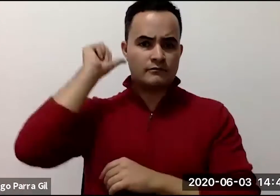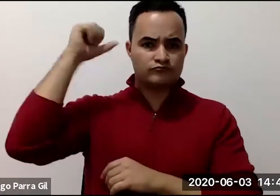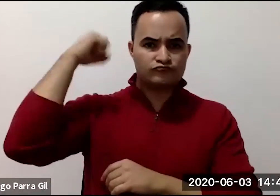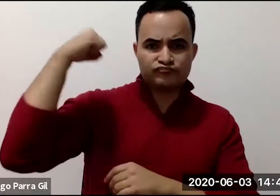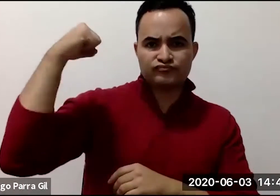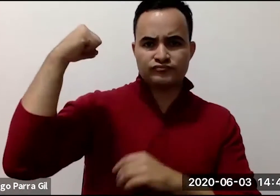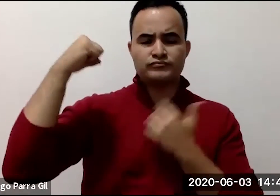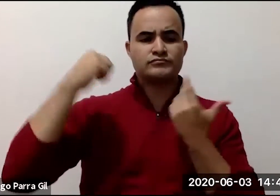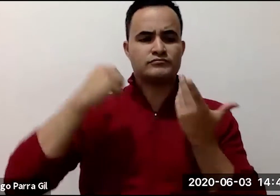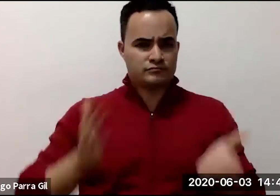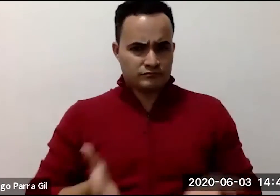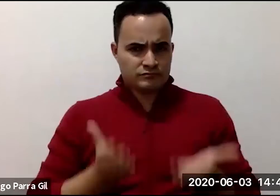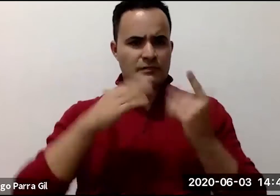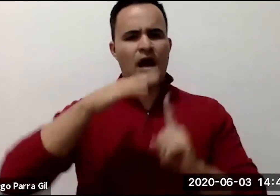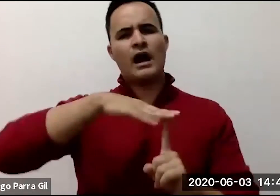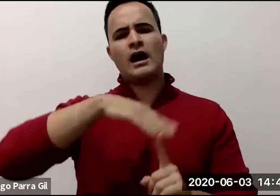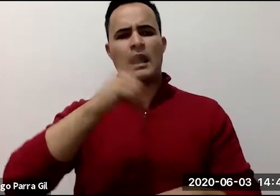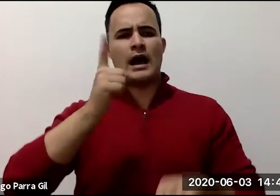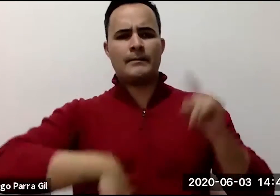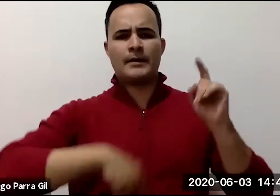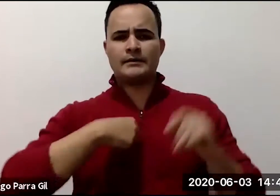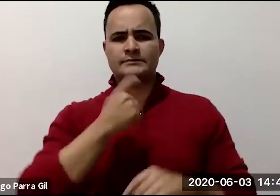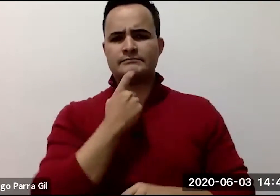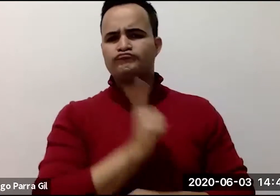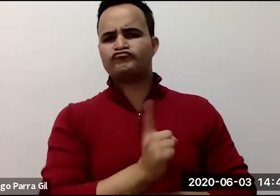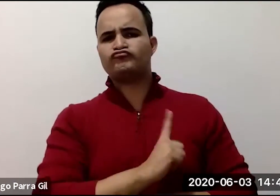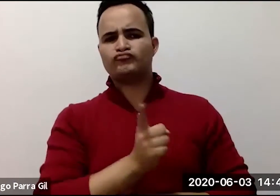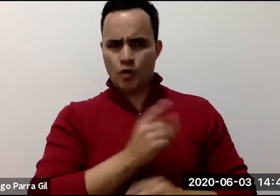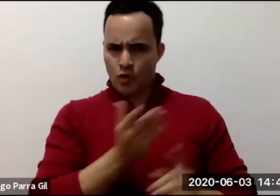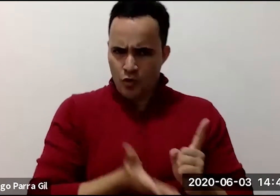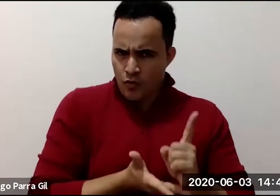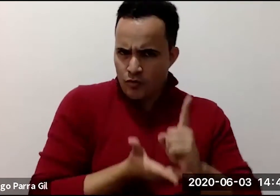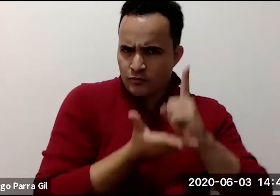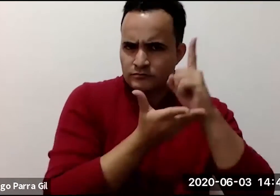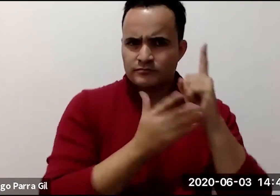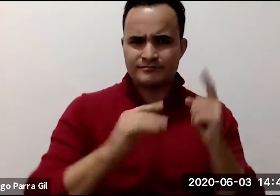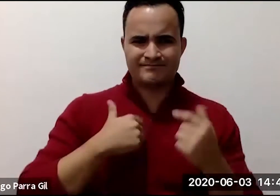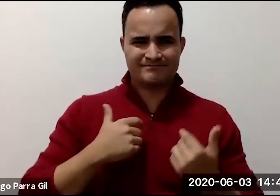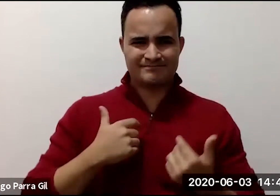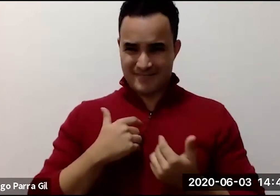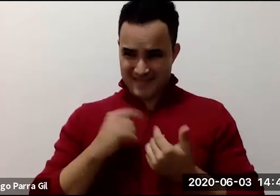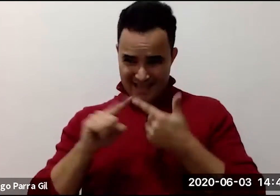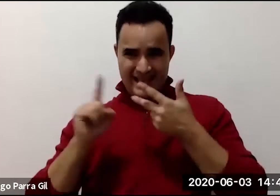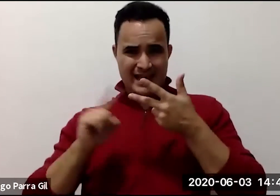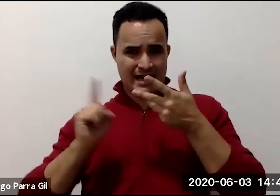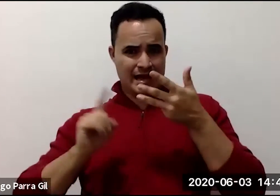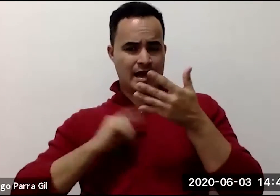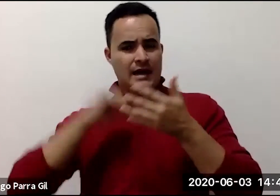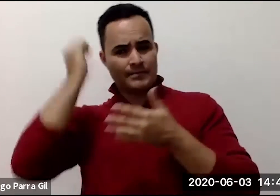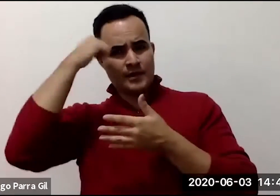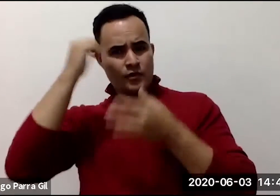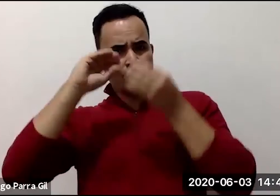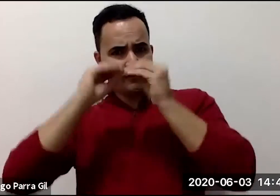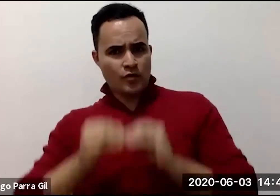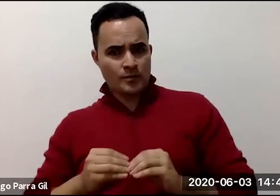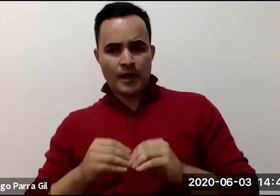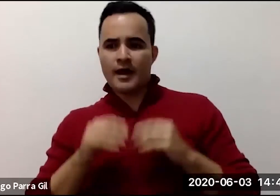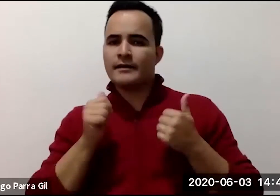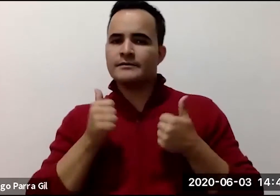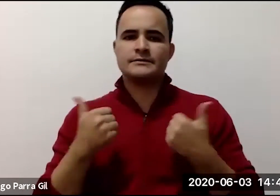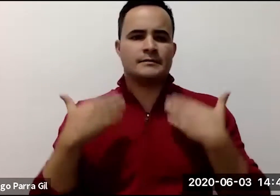otras educaciones, creería yo que hay una alternativa fuerte para liberarnos juntas de todos